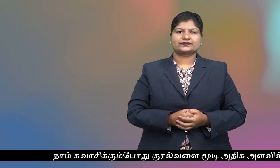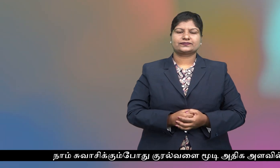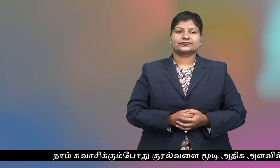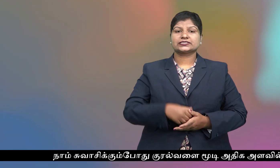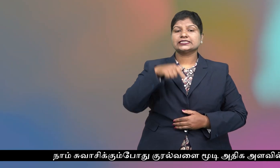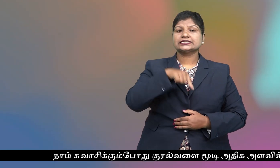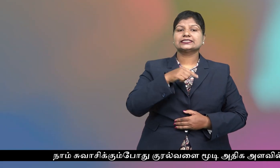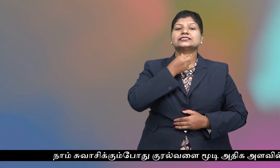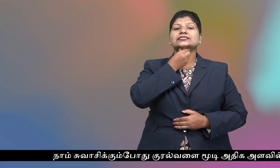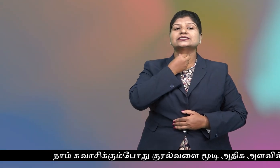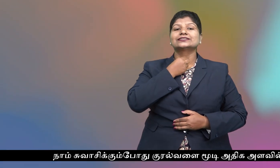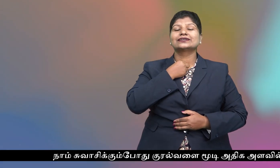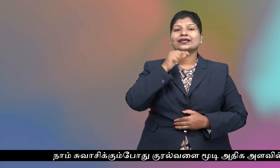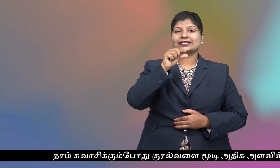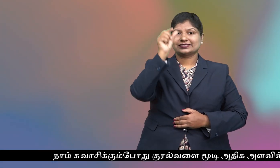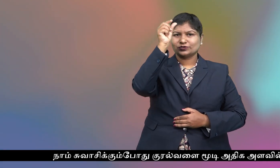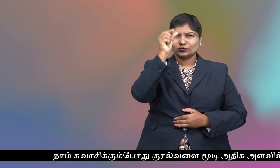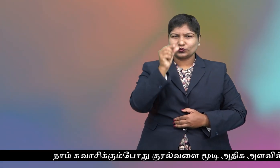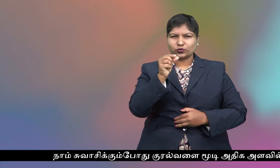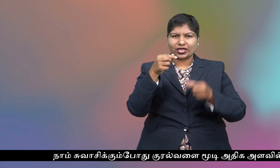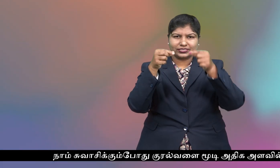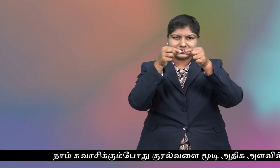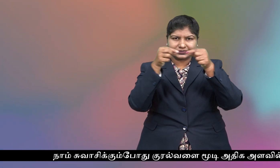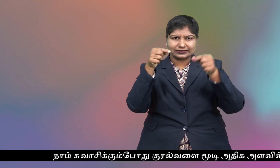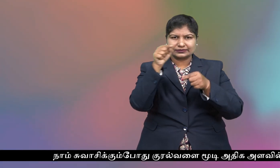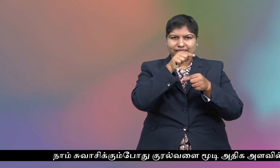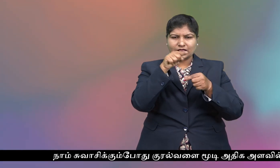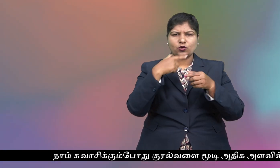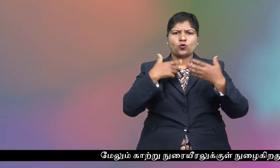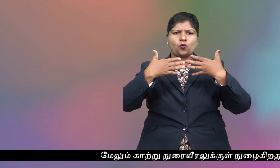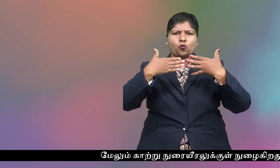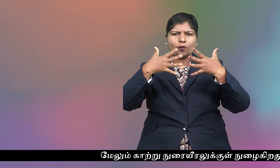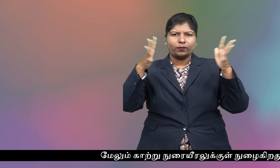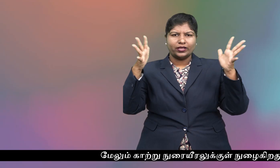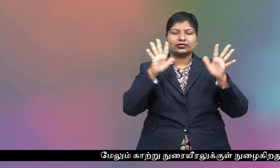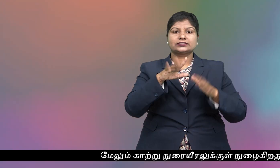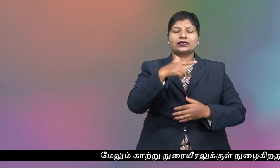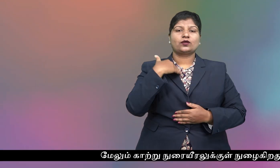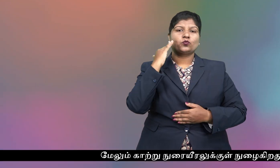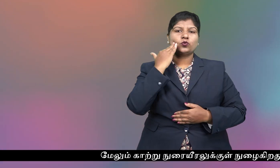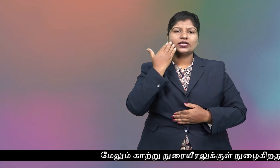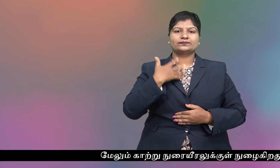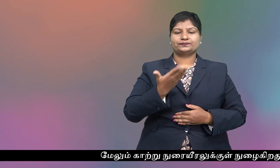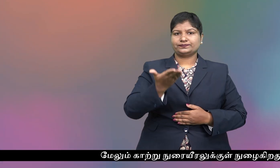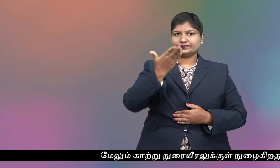நாம் சுவாசிக்கும் போது குரல் வளை மூடி அதிக அளவில் திறக்கிறது, மேலும் காற்று நுரையீரலுக்குள்